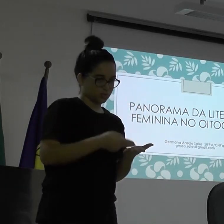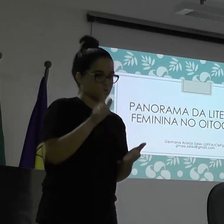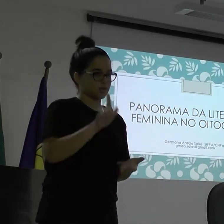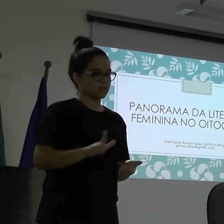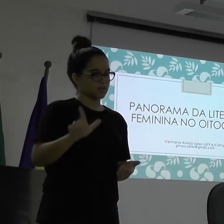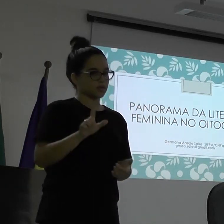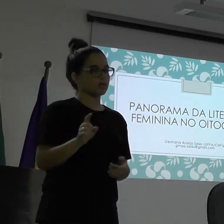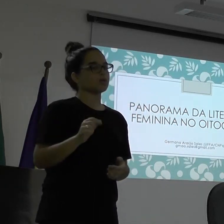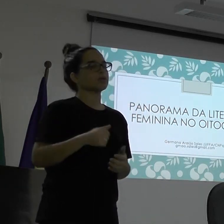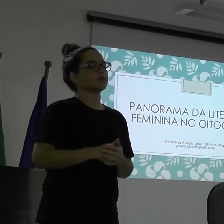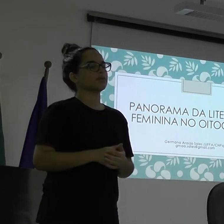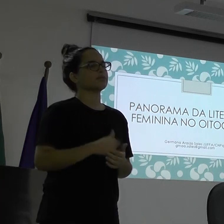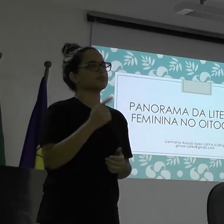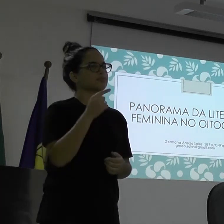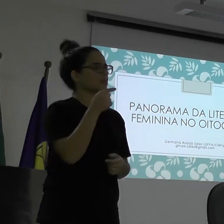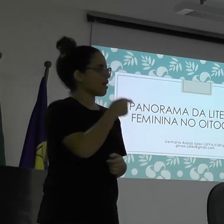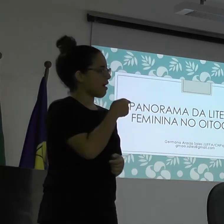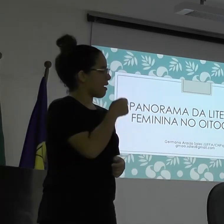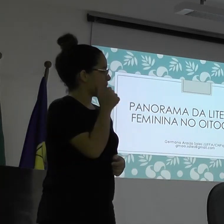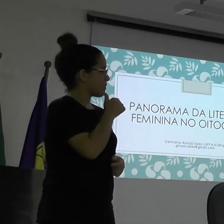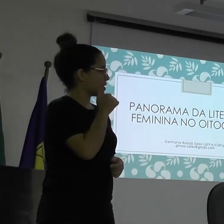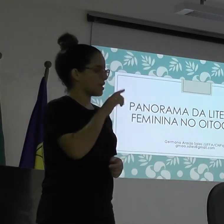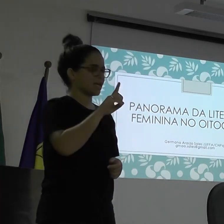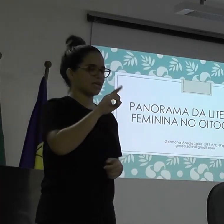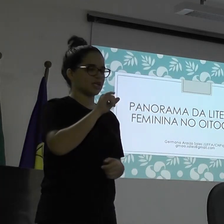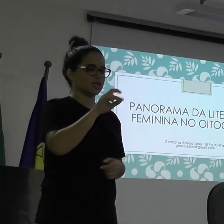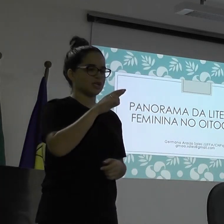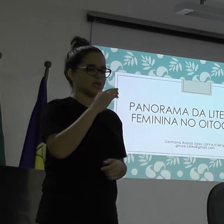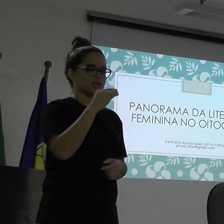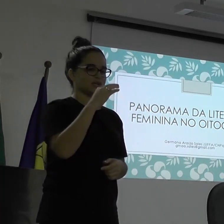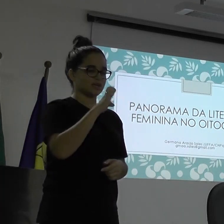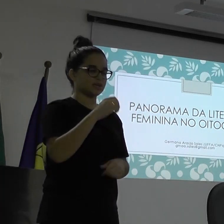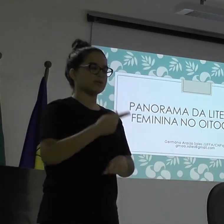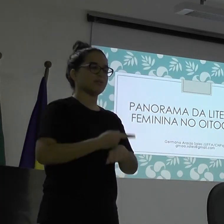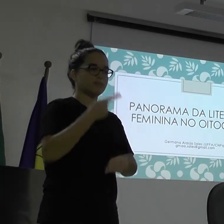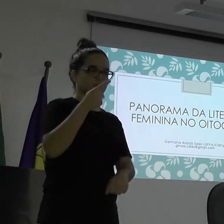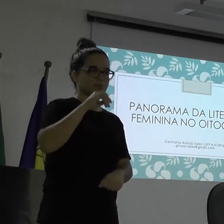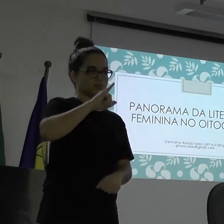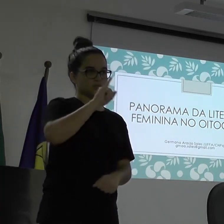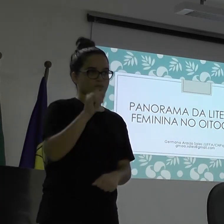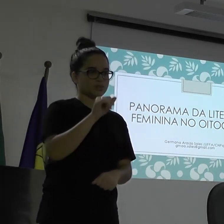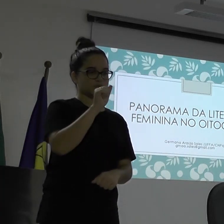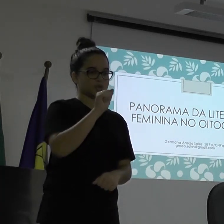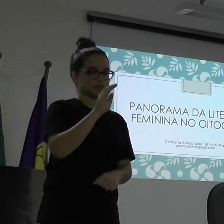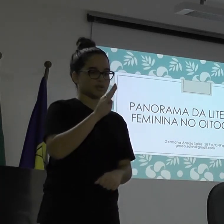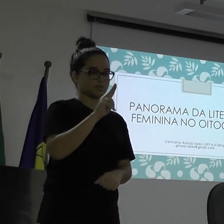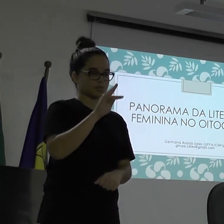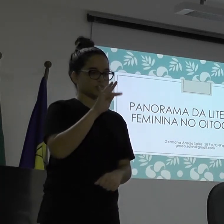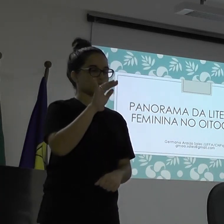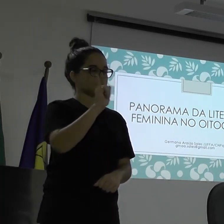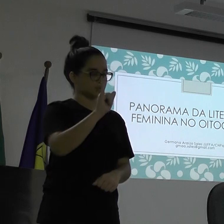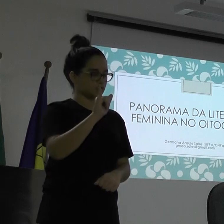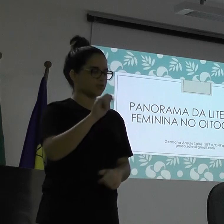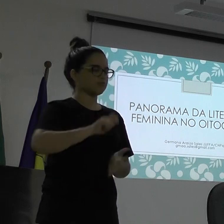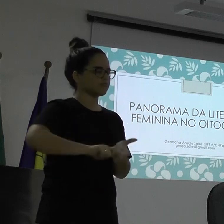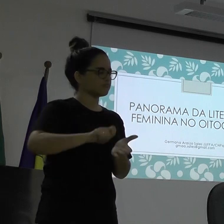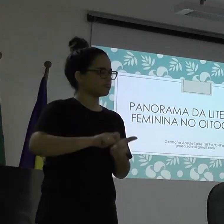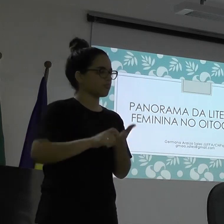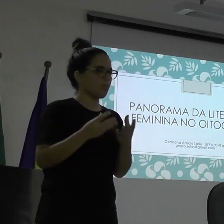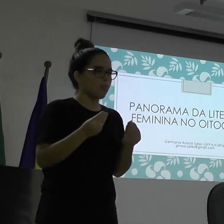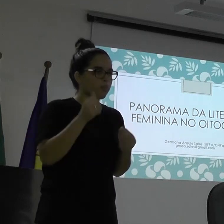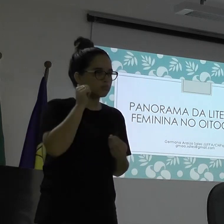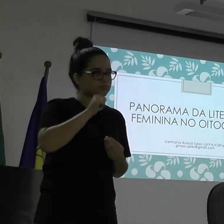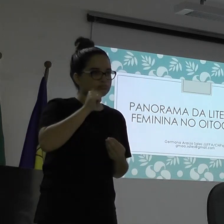lá mulheres. Eu sei que a Dirce falou, né? Cadê as mulheres no Prêmio Jabuti? Elas traduzem muito também, elas escreveram muito.